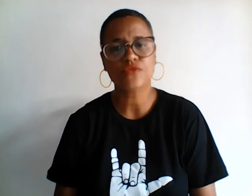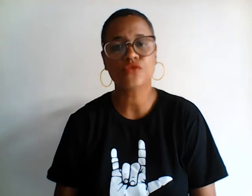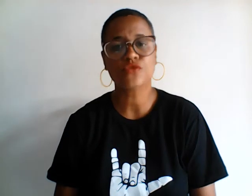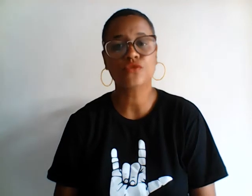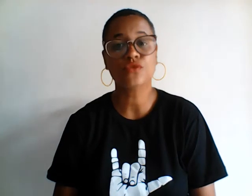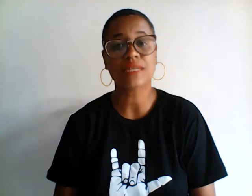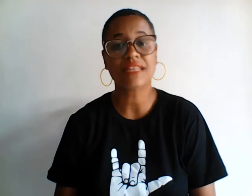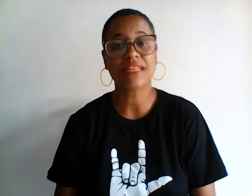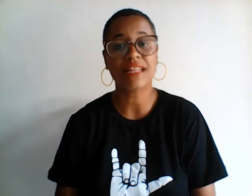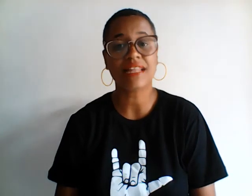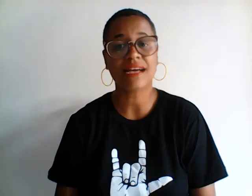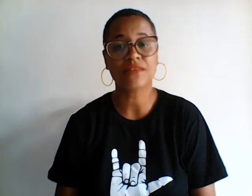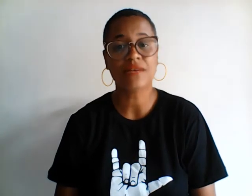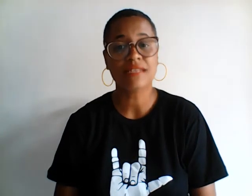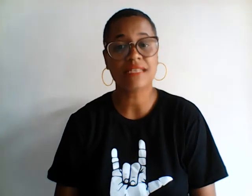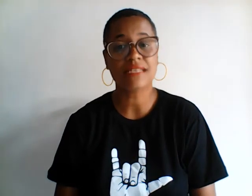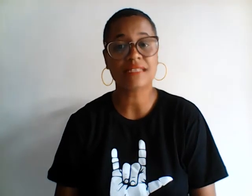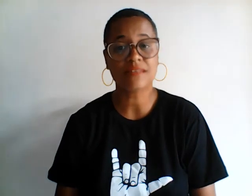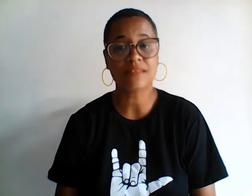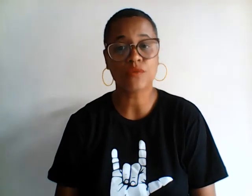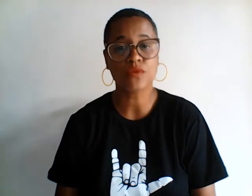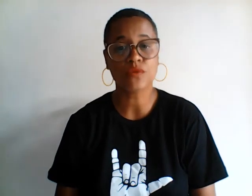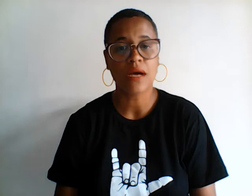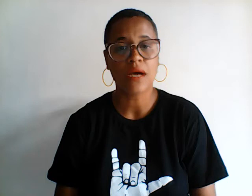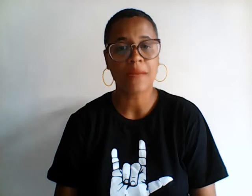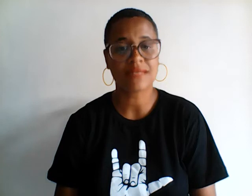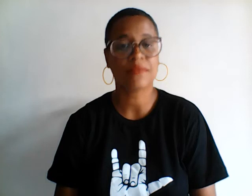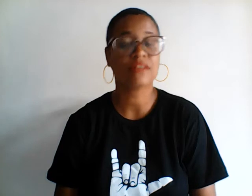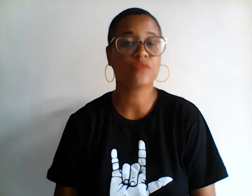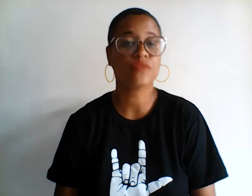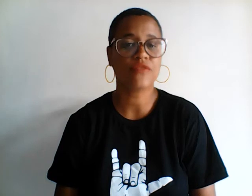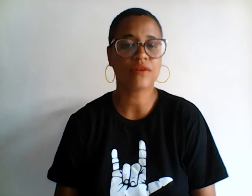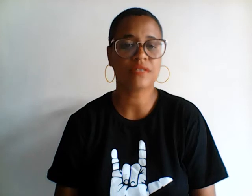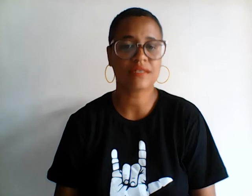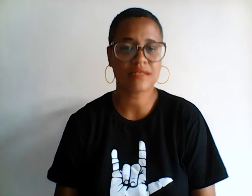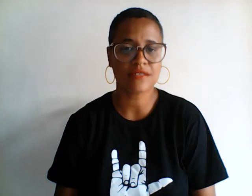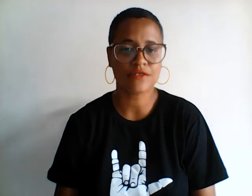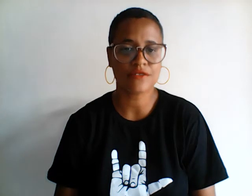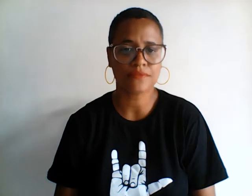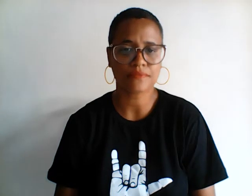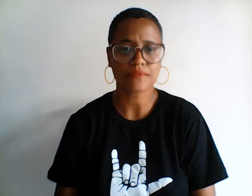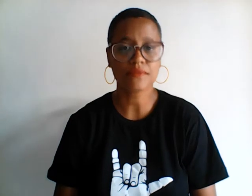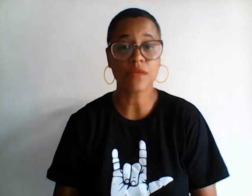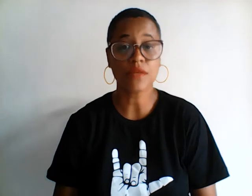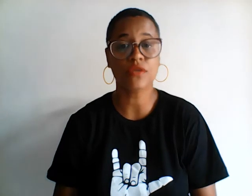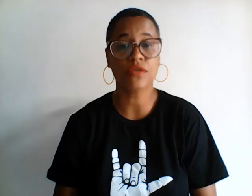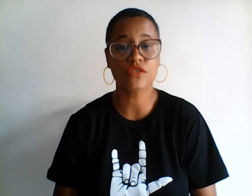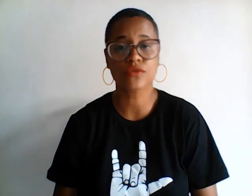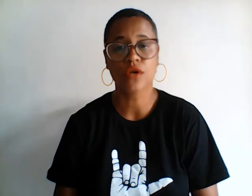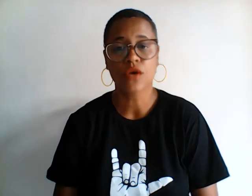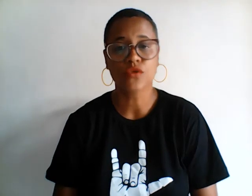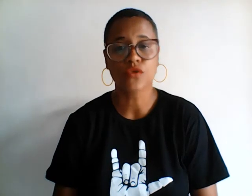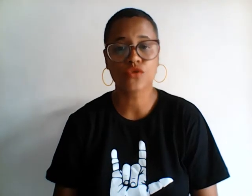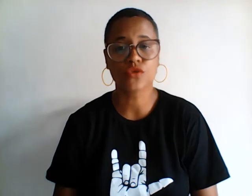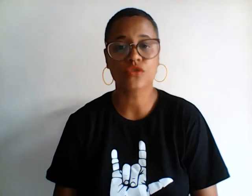surdo nunca ter falado, sem que seja mudo, mas apenas por falta de exercício. Por isso, o surdo só